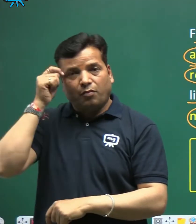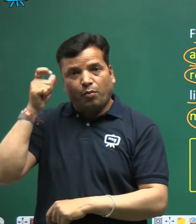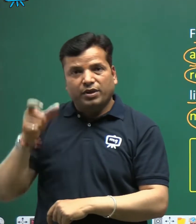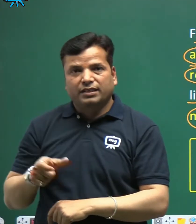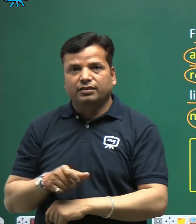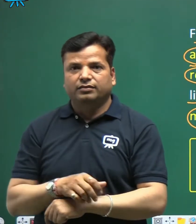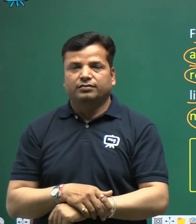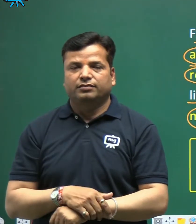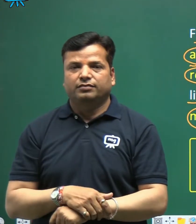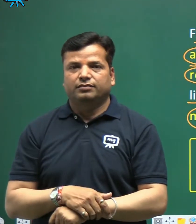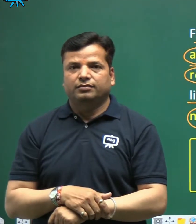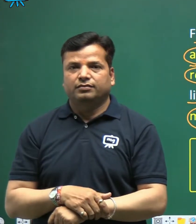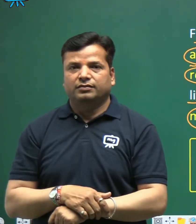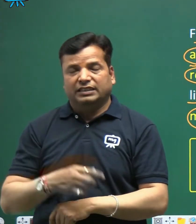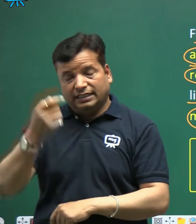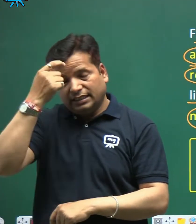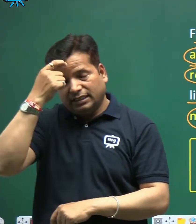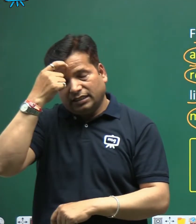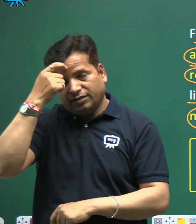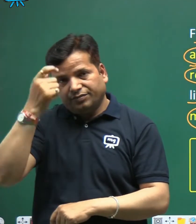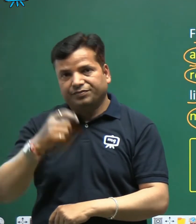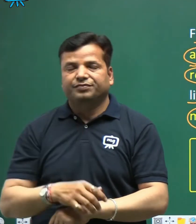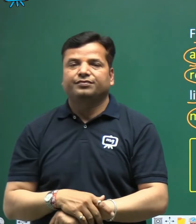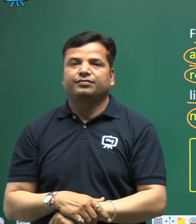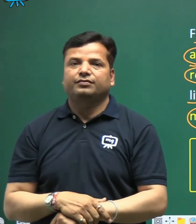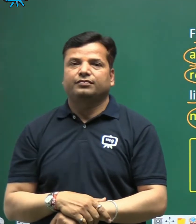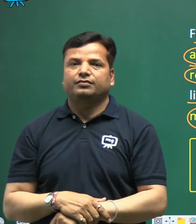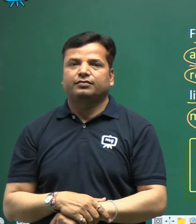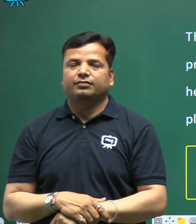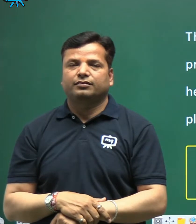misery, कष्ट.